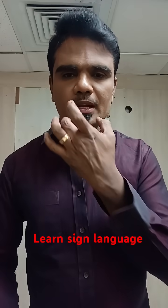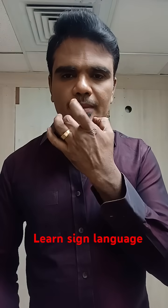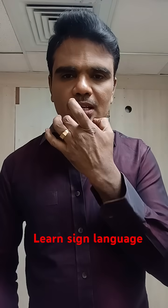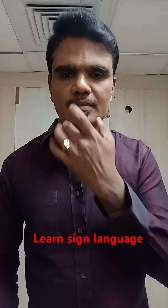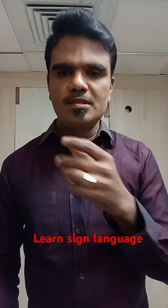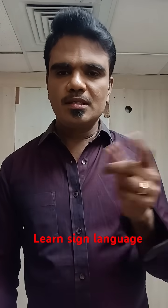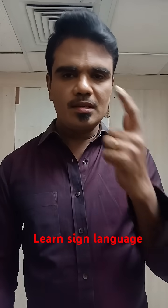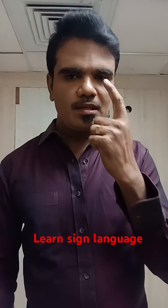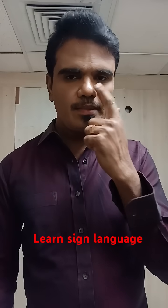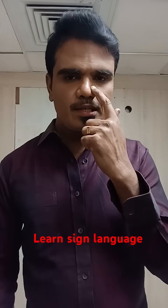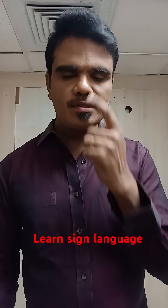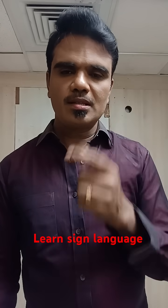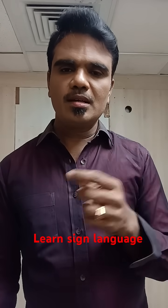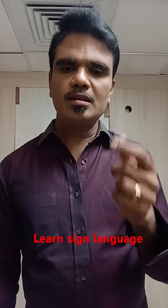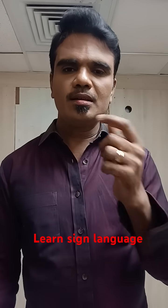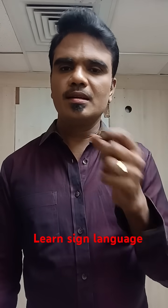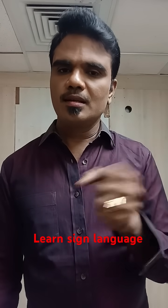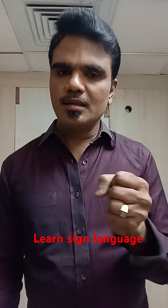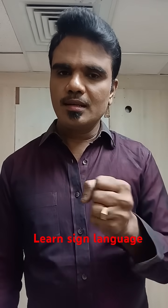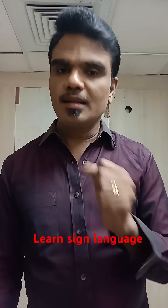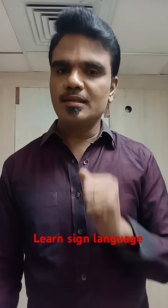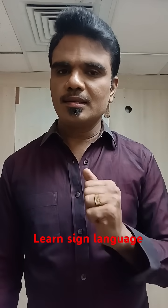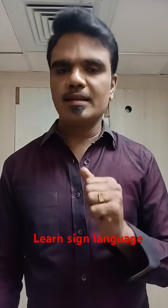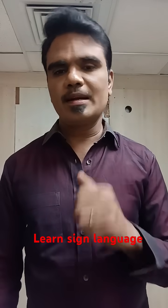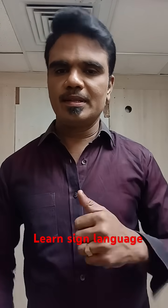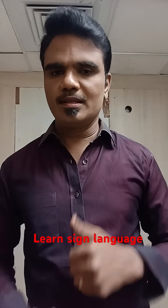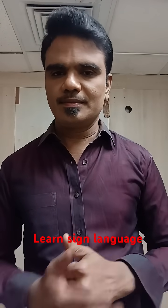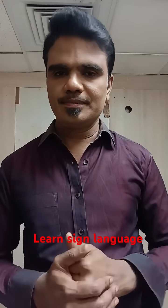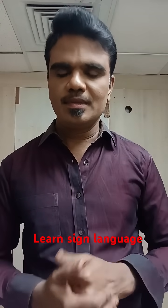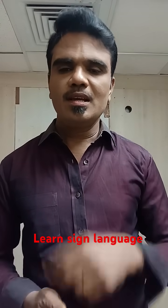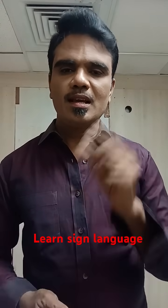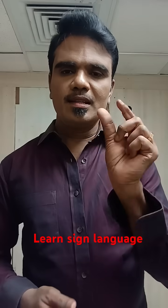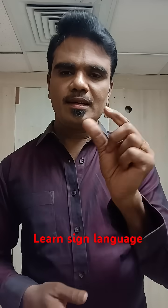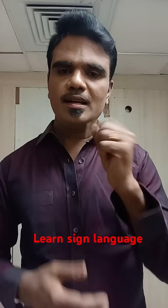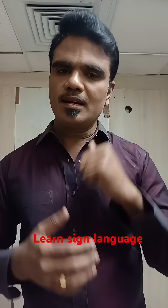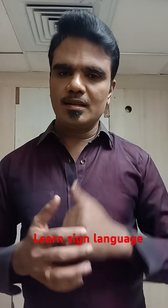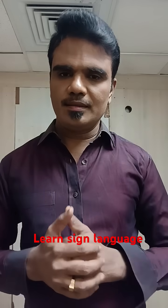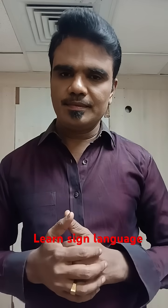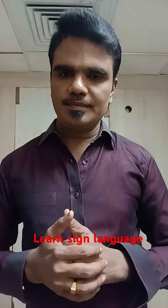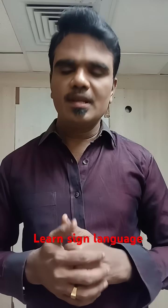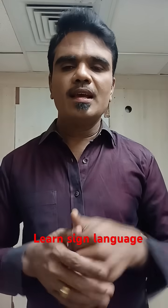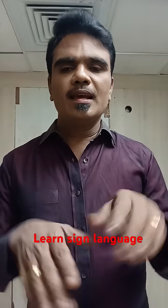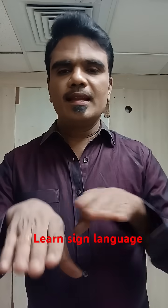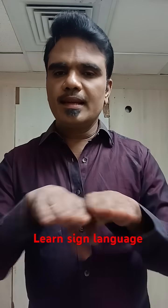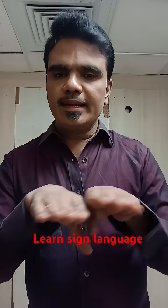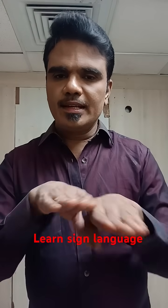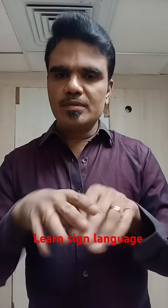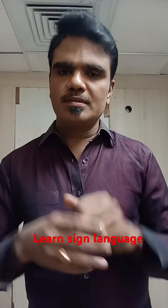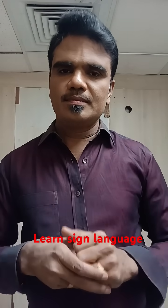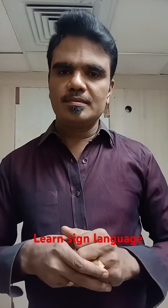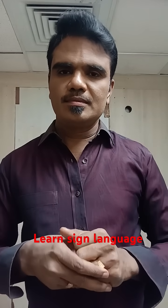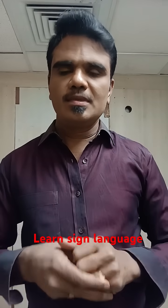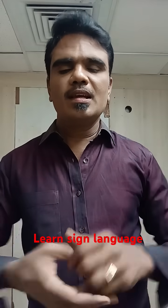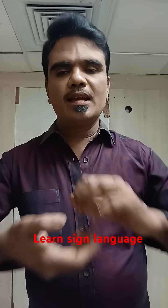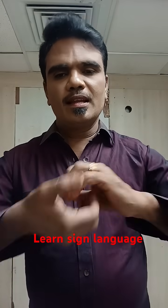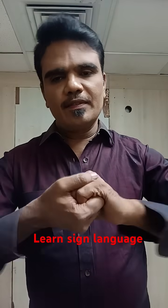இப்படி காமிச்சிங்கன்னா என்னது, கிராண்ட் மதர். இது என்னென்னா அங்கிள், இல்லை ரிலேட்டிவ்ஸ், இல்லை